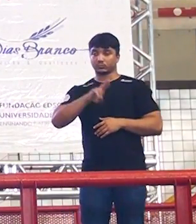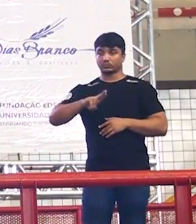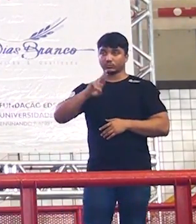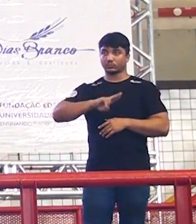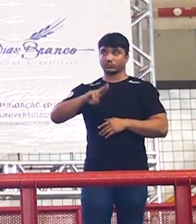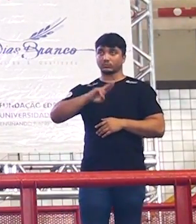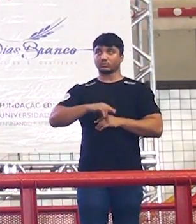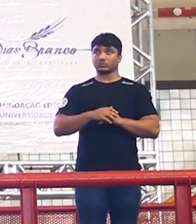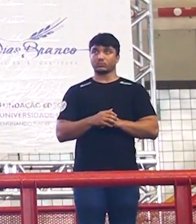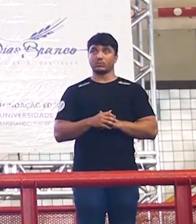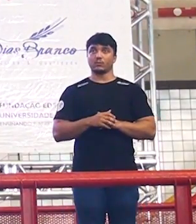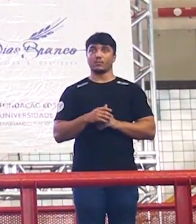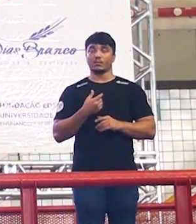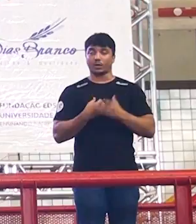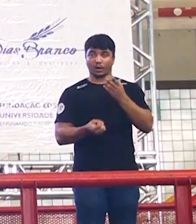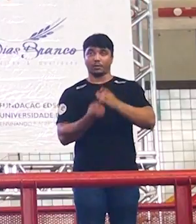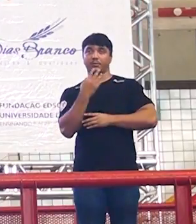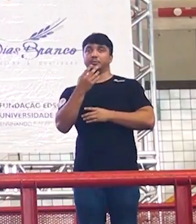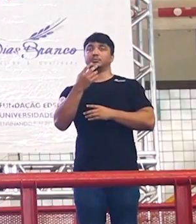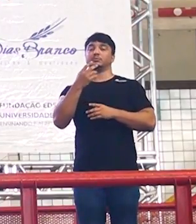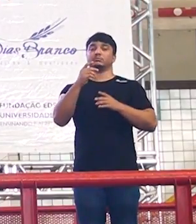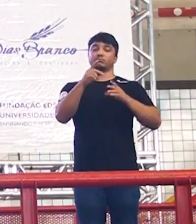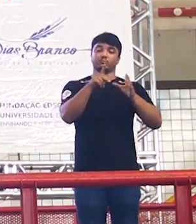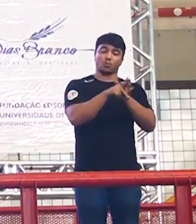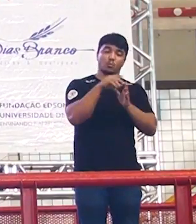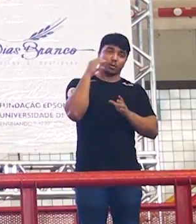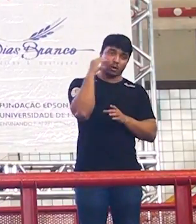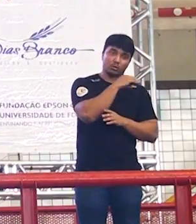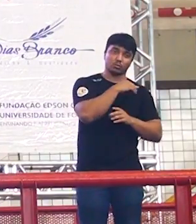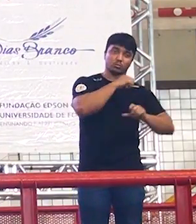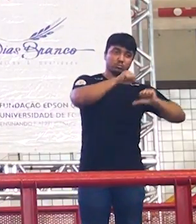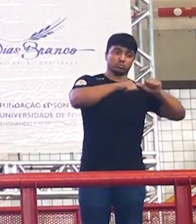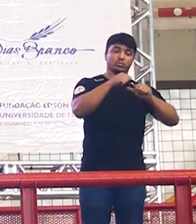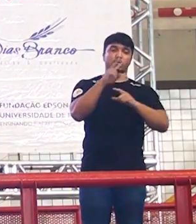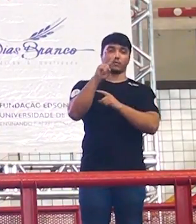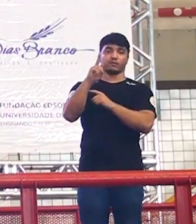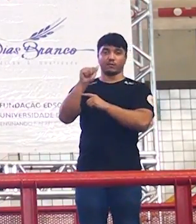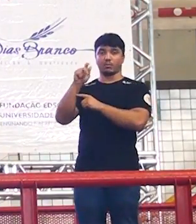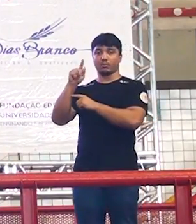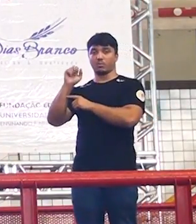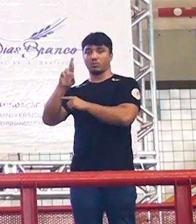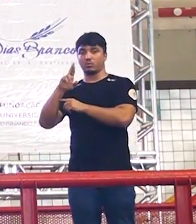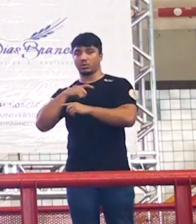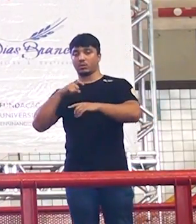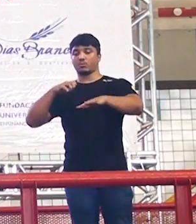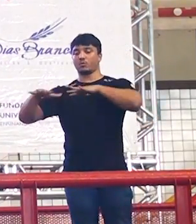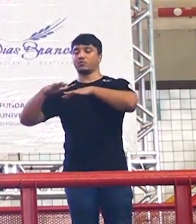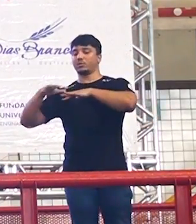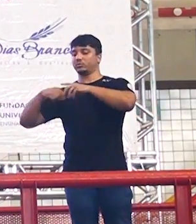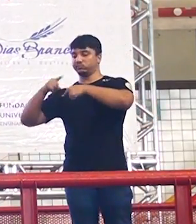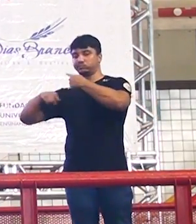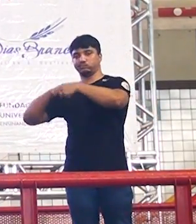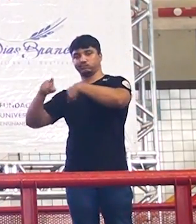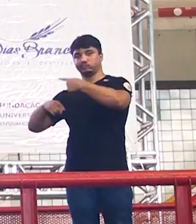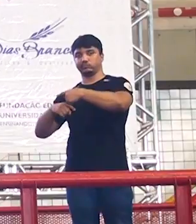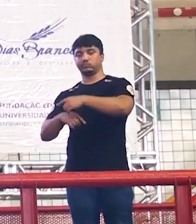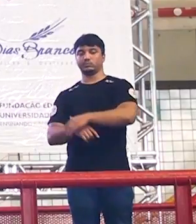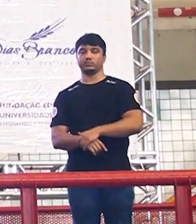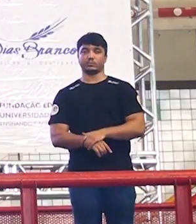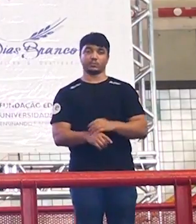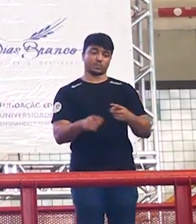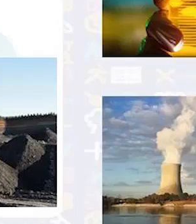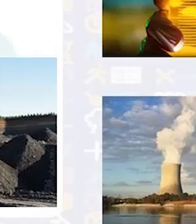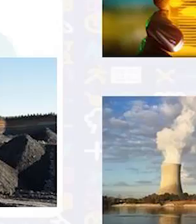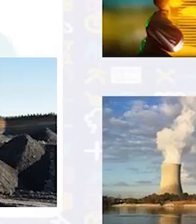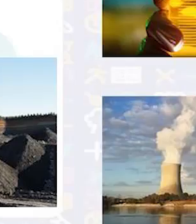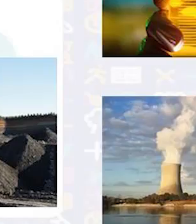para gerar calor, para criar vapor, para fazer a turbina se movimentar? Pode ser